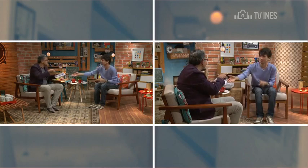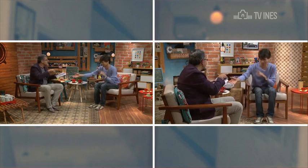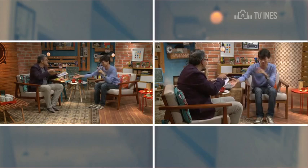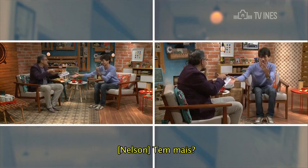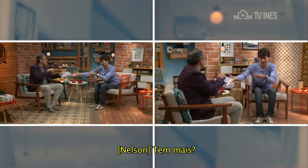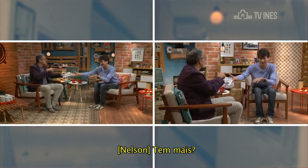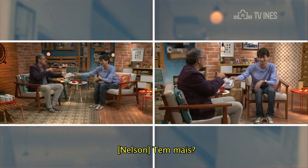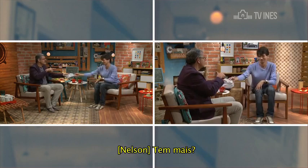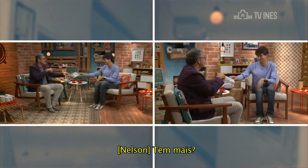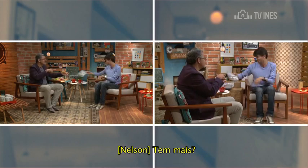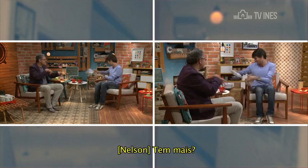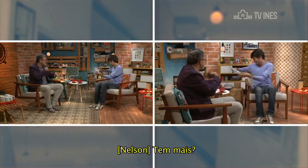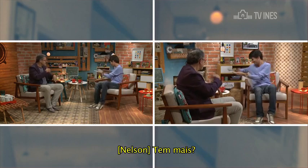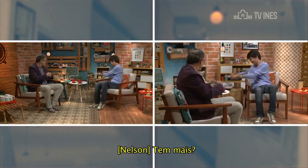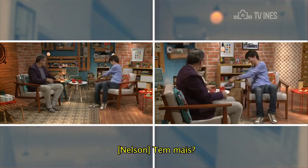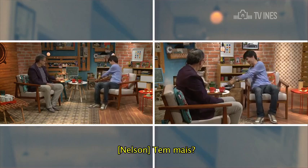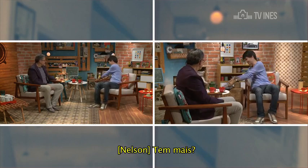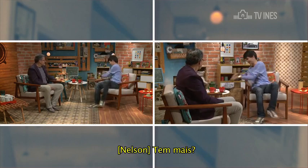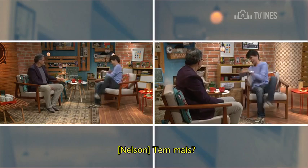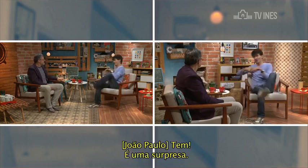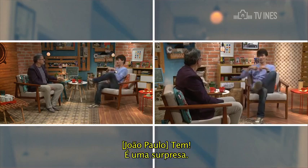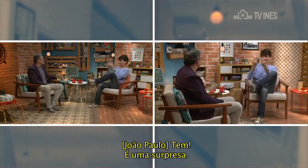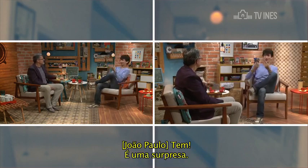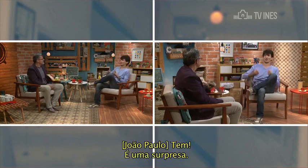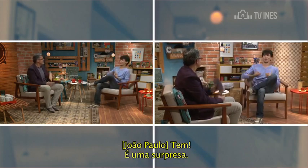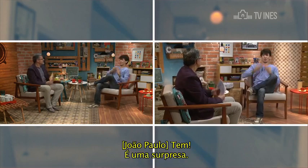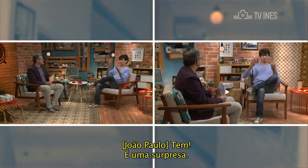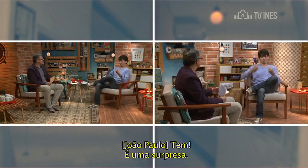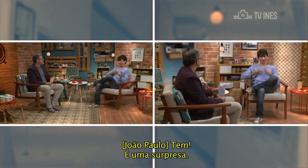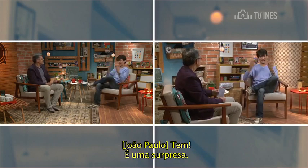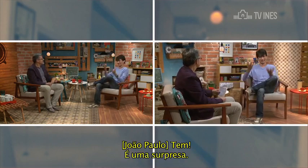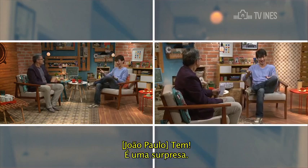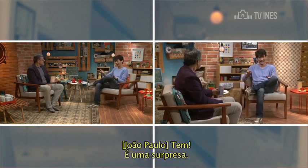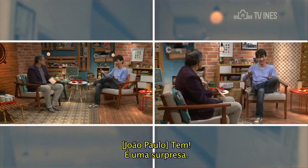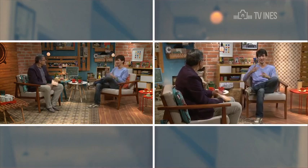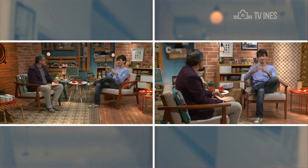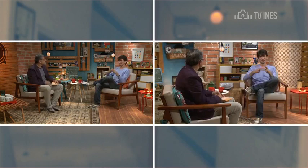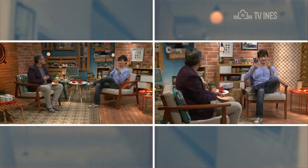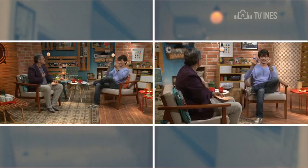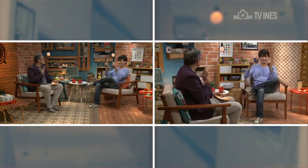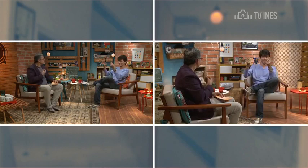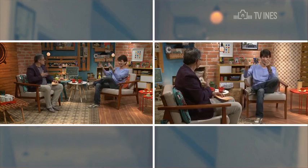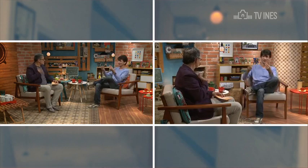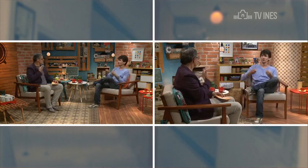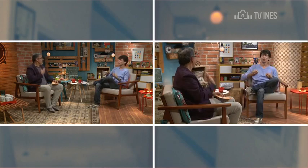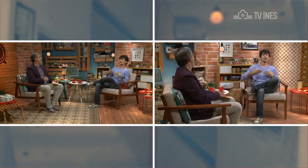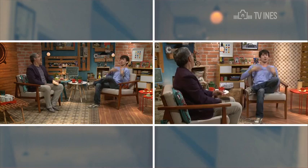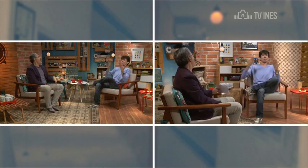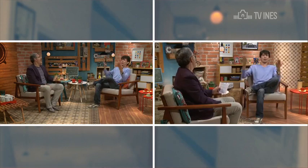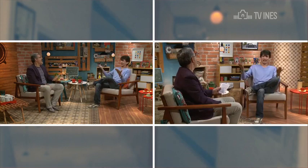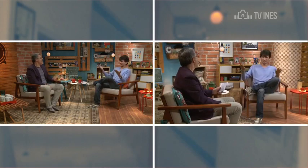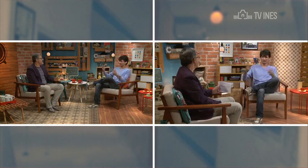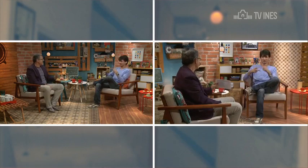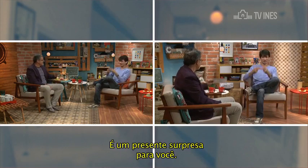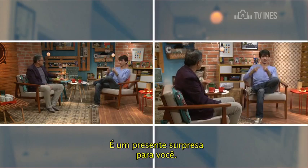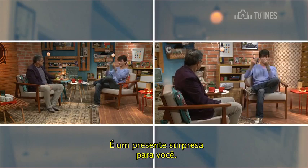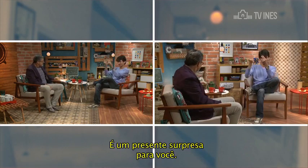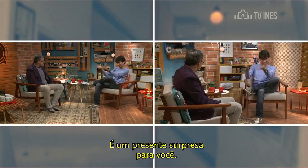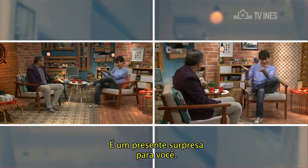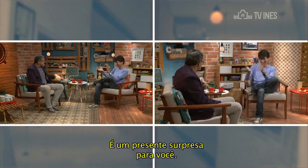e tem mais e tem até uma surpresa a surpresa é um presente